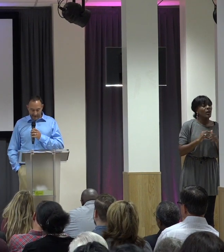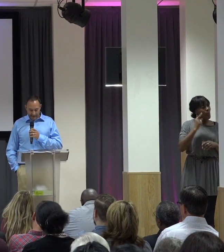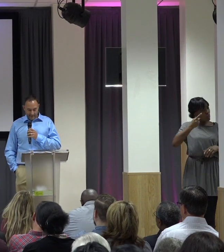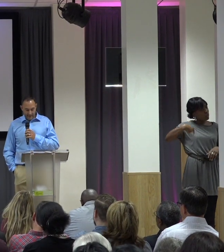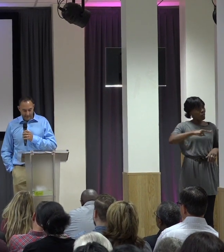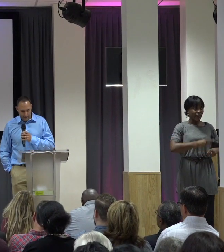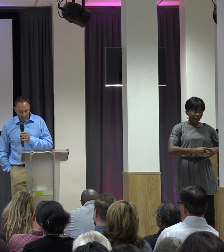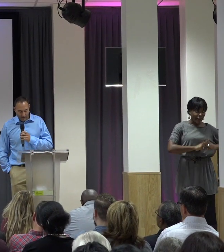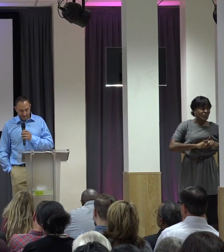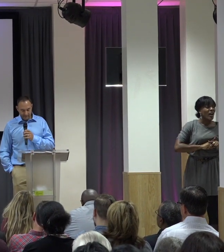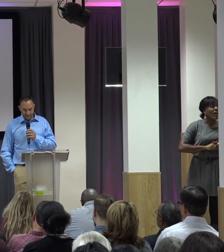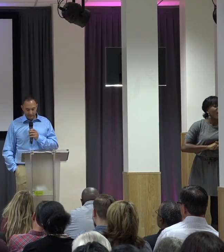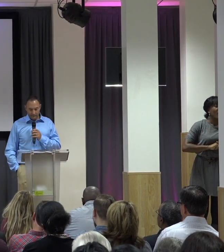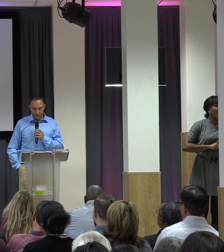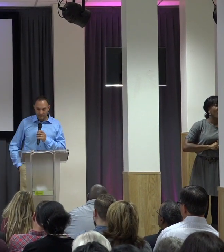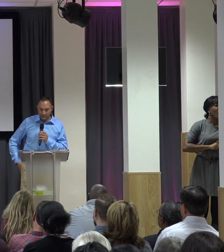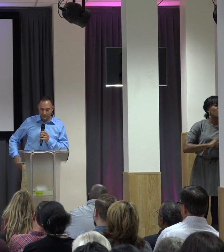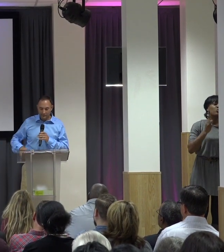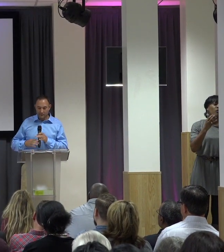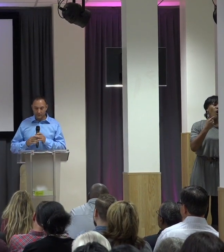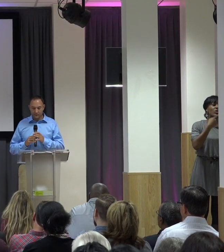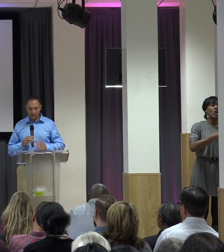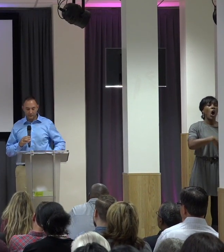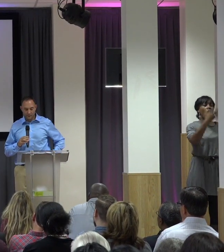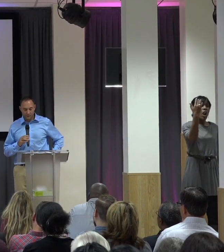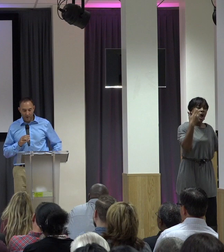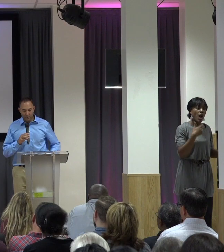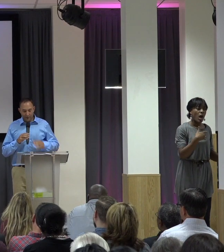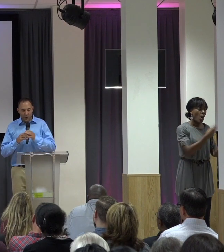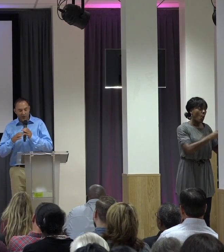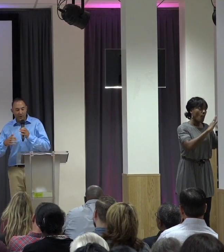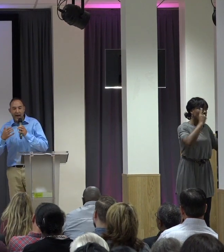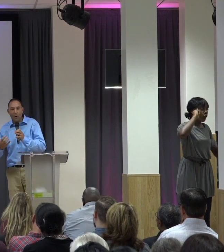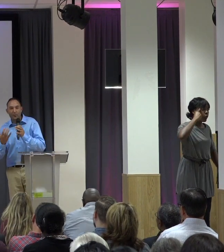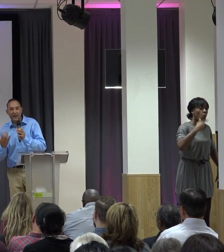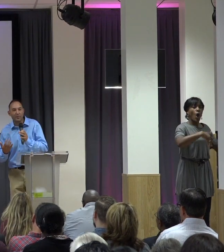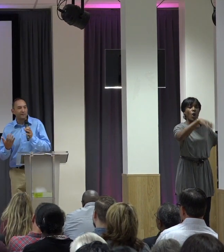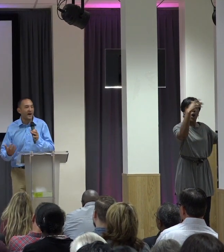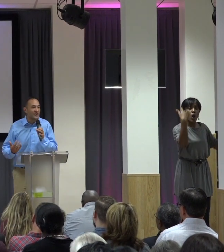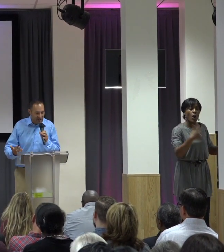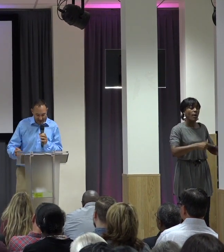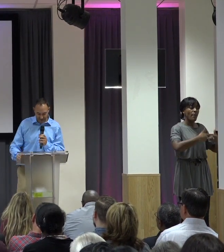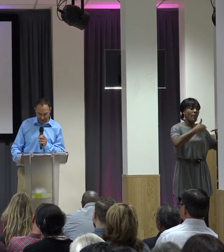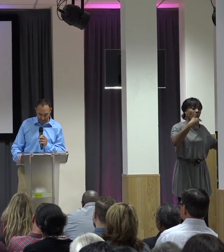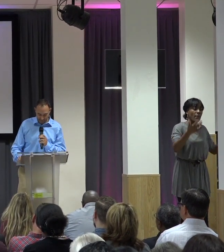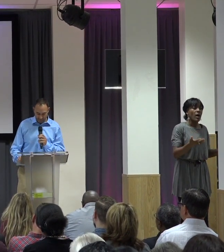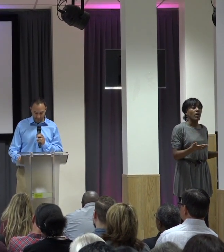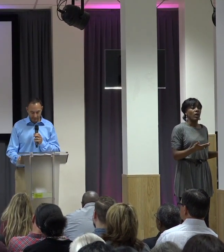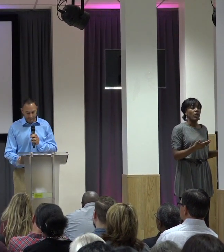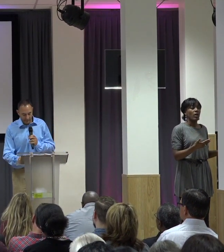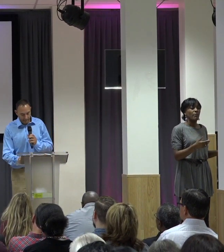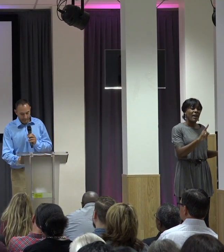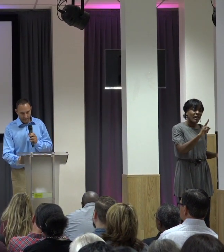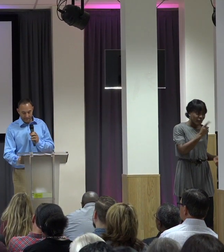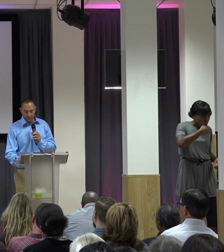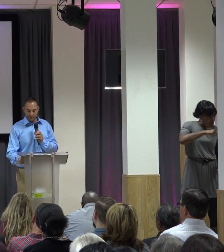tant que chrétiens, c'est facile de se plaindre de la morale qui se passe dans notre pays. But if we don't help people find Jesus, Mais si on n'aide pas